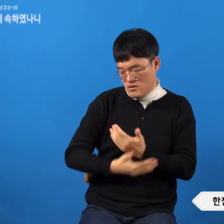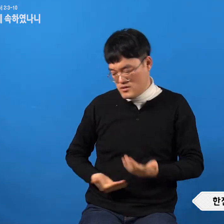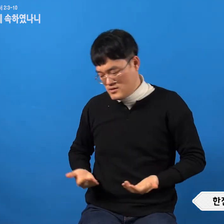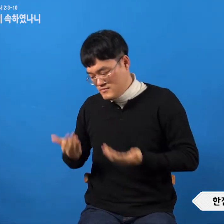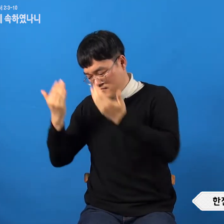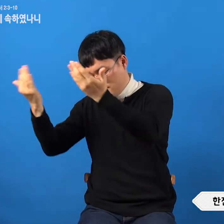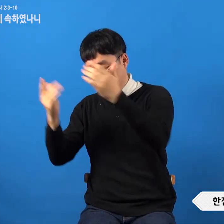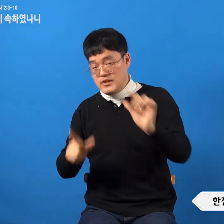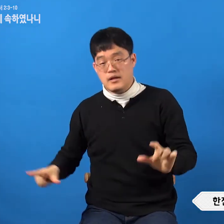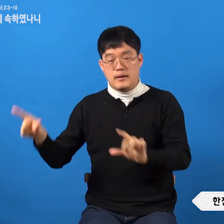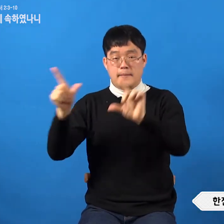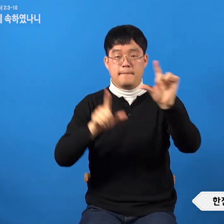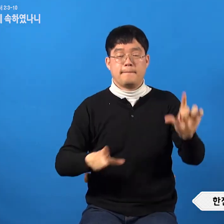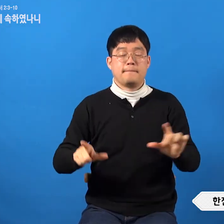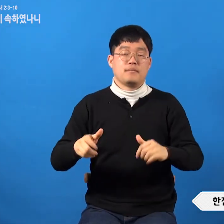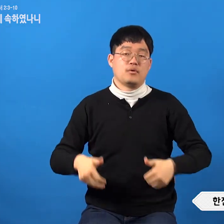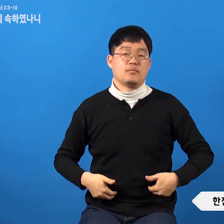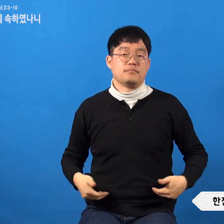살아야 됩니다.